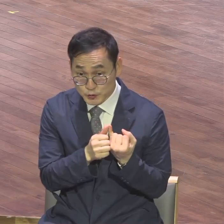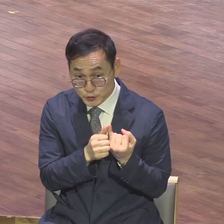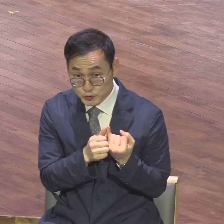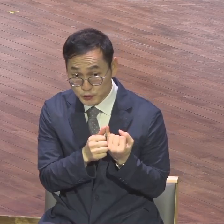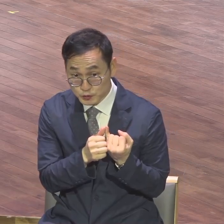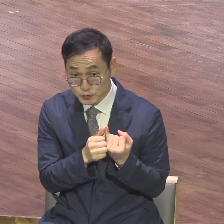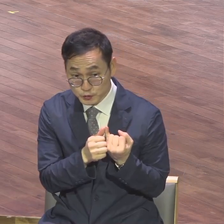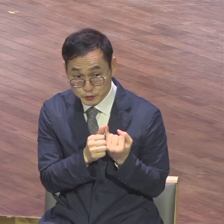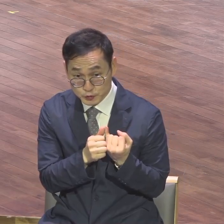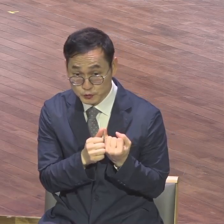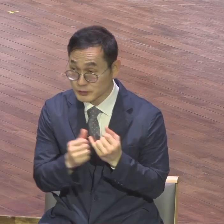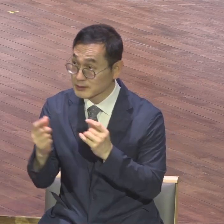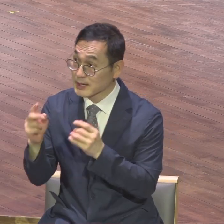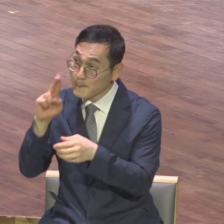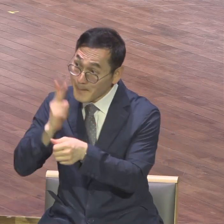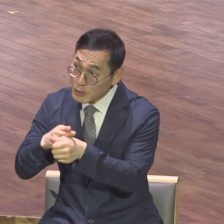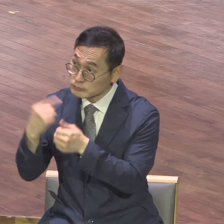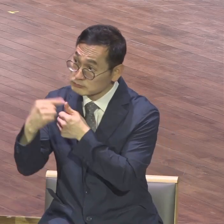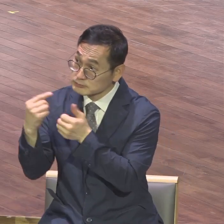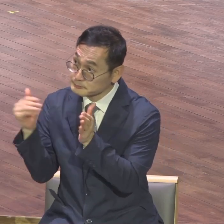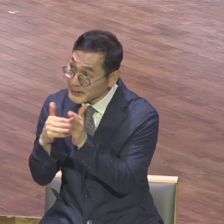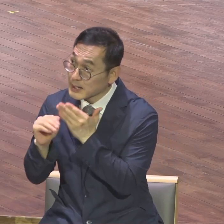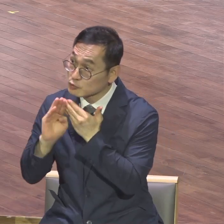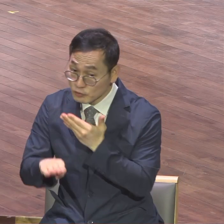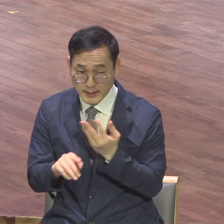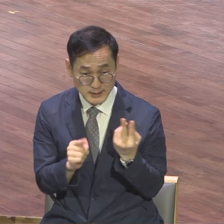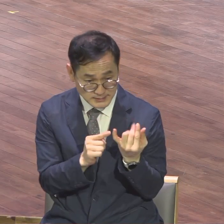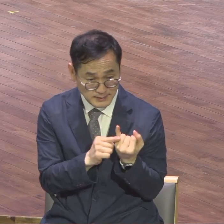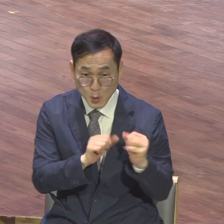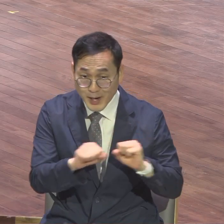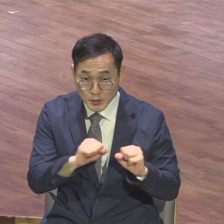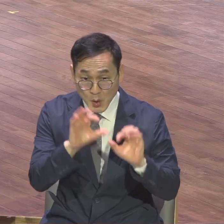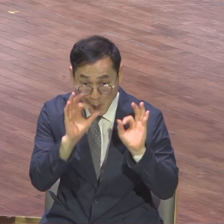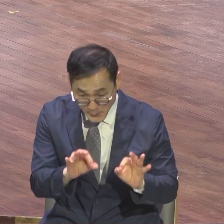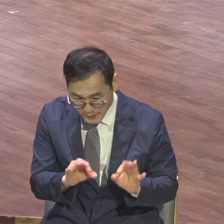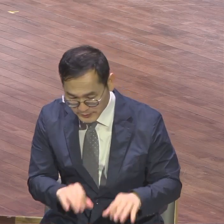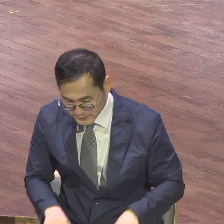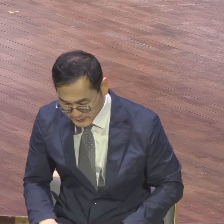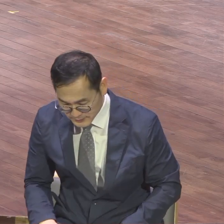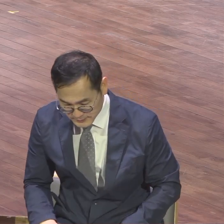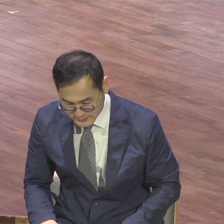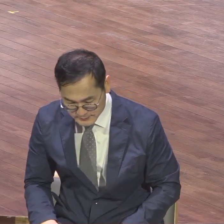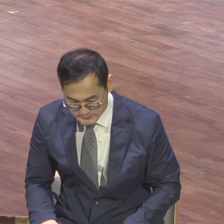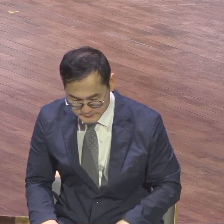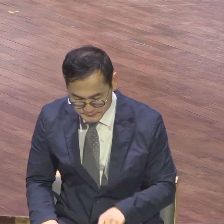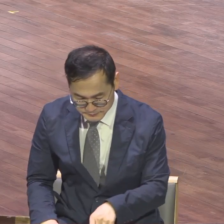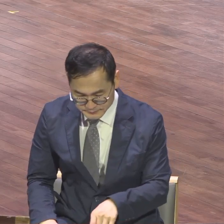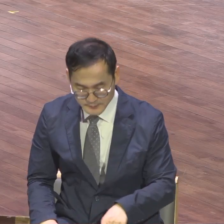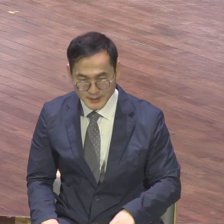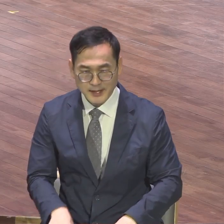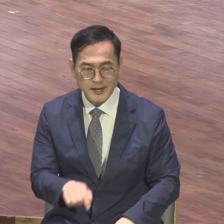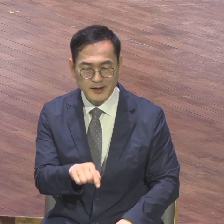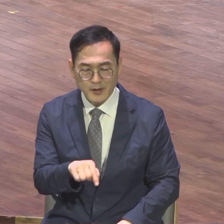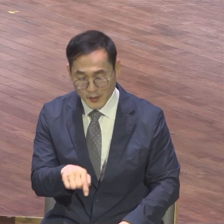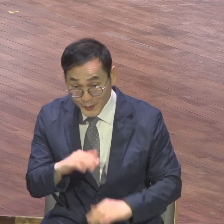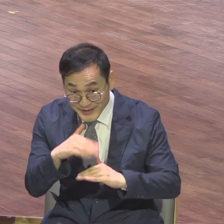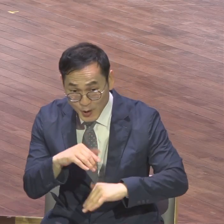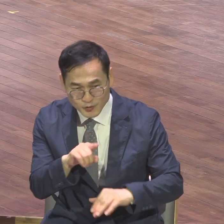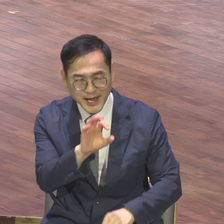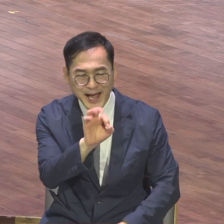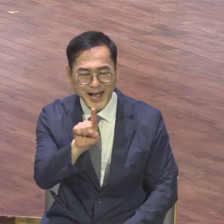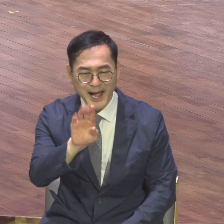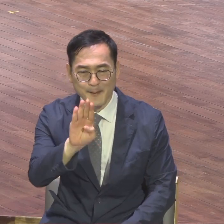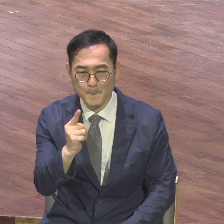본문 24절로 28절에 보면 알 수 있어요. 24절에 보면 아블로라는 사람이 등장합니다.